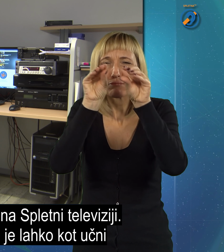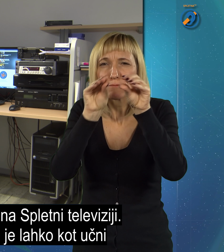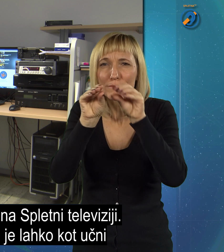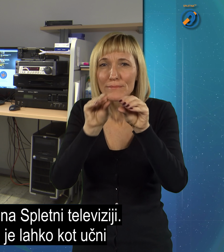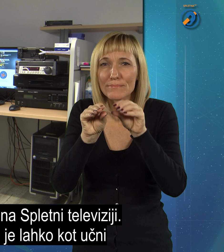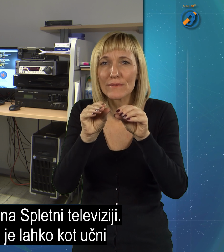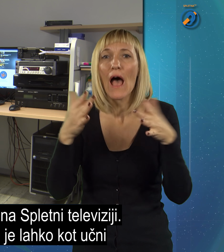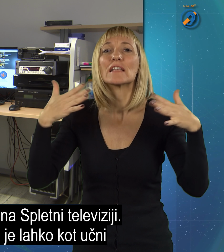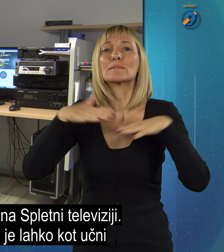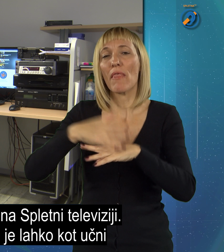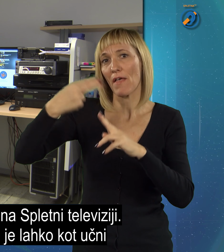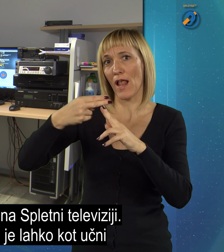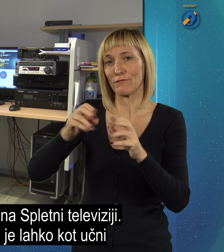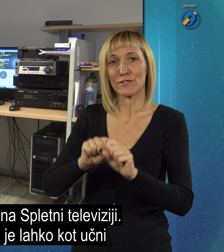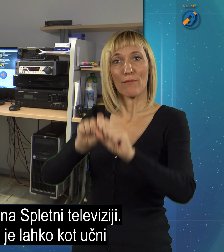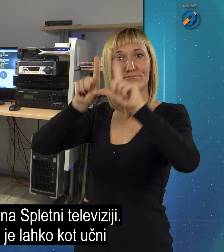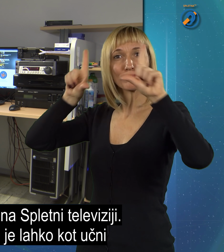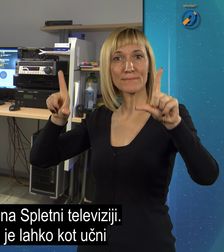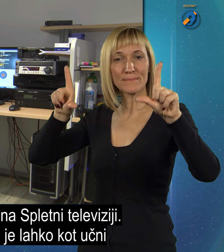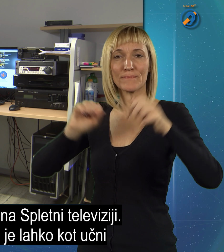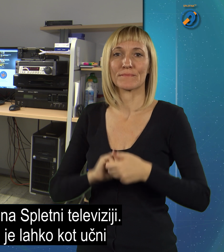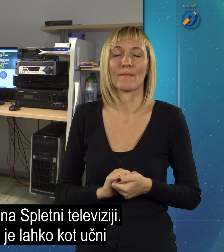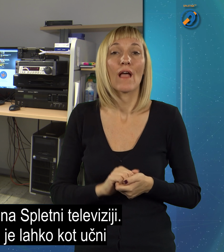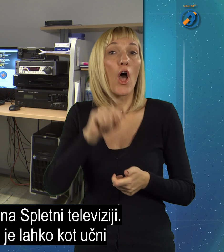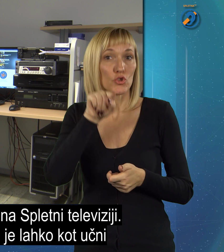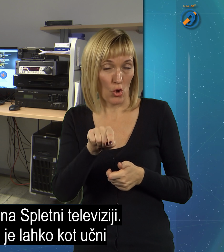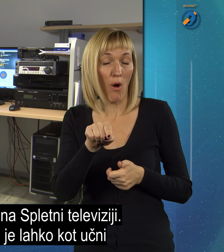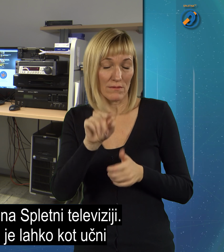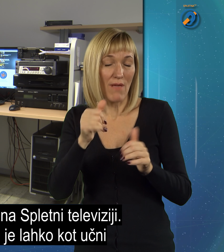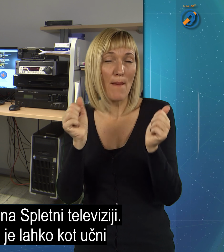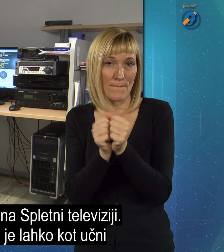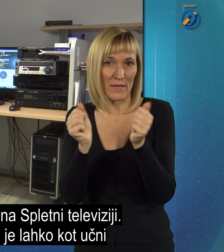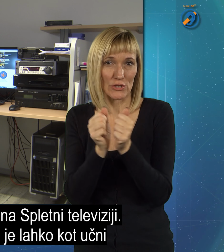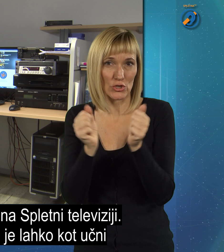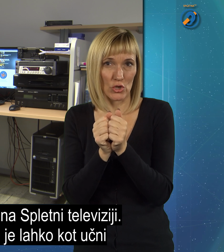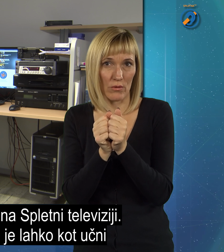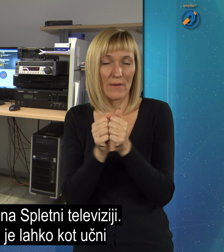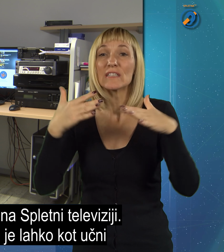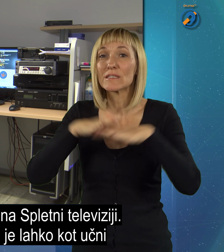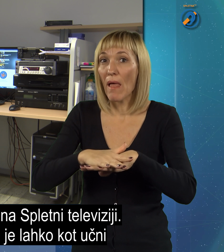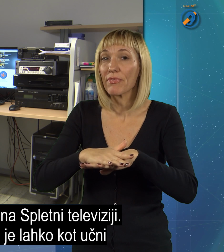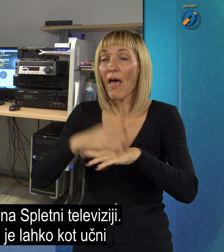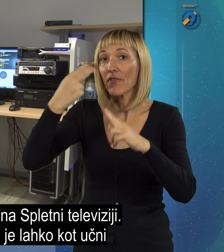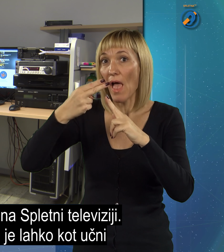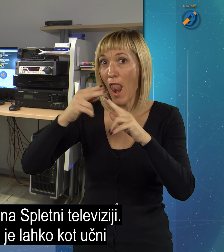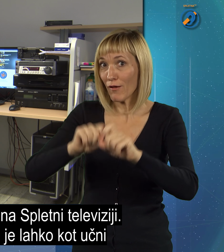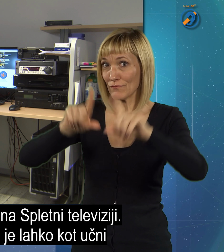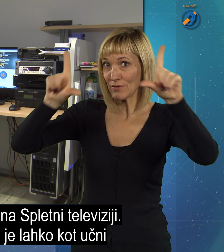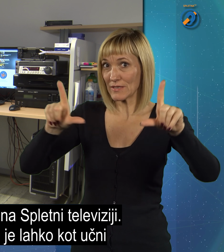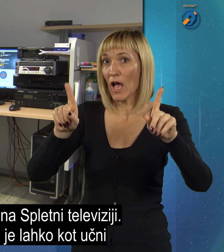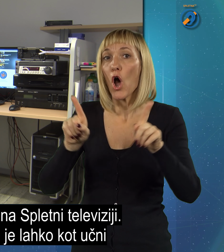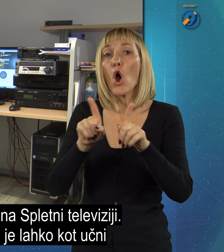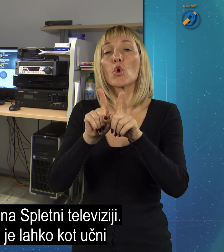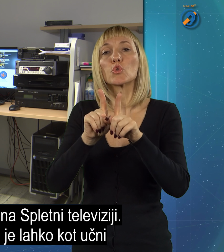mozaik združimo na spletni televiziji. Ker tukaj pravzaprav je mesto, ki, torej spletna televizija